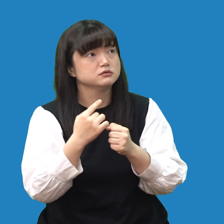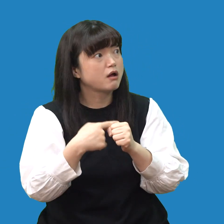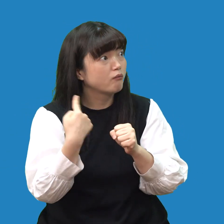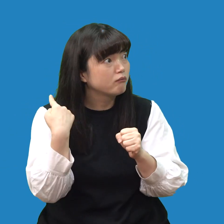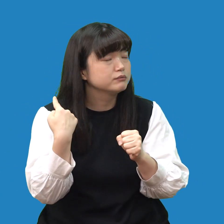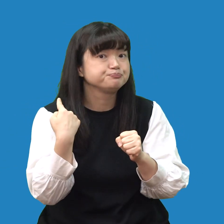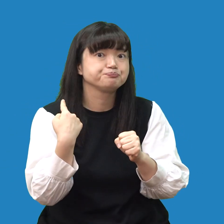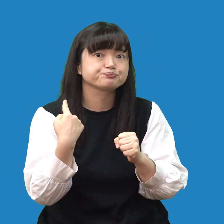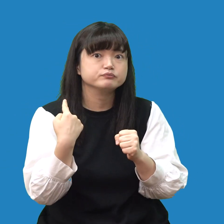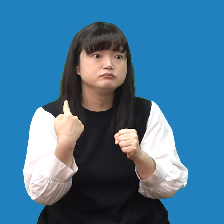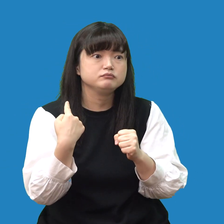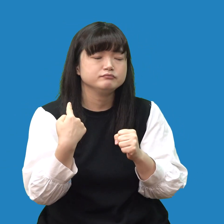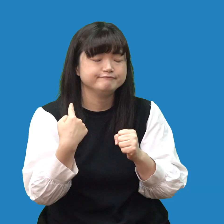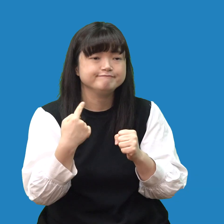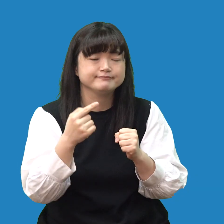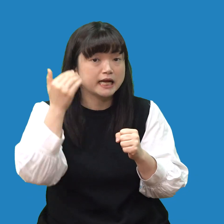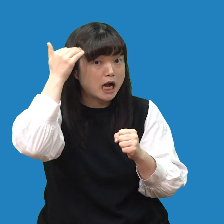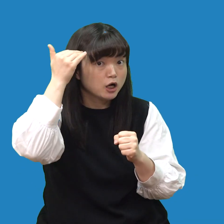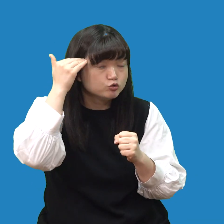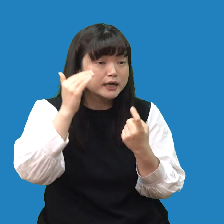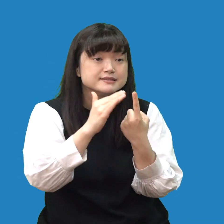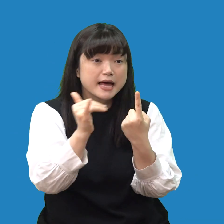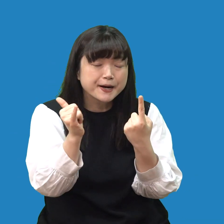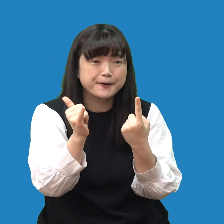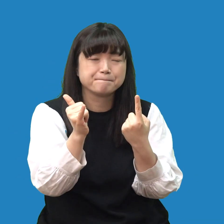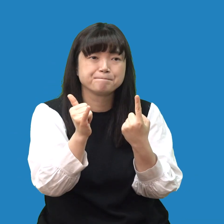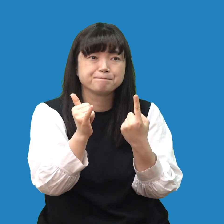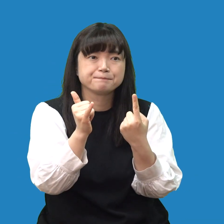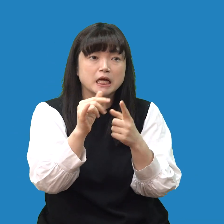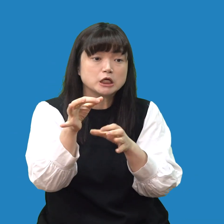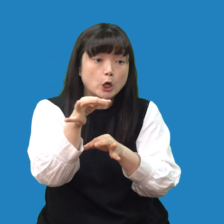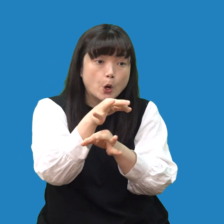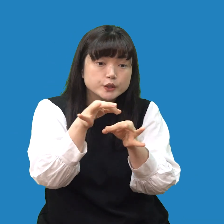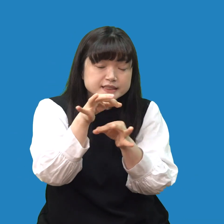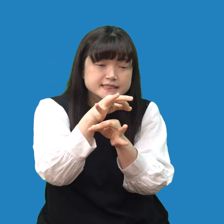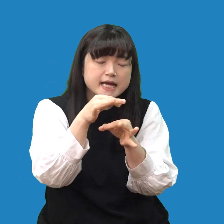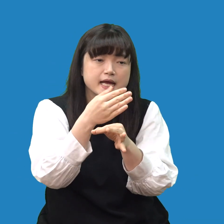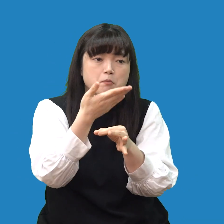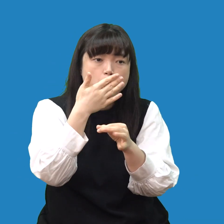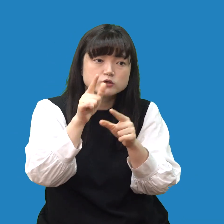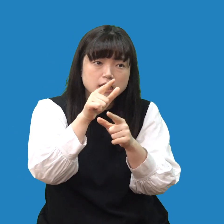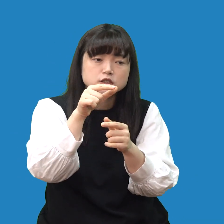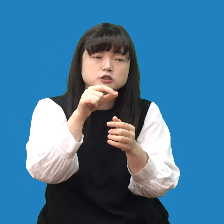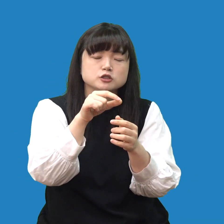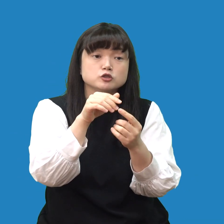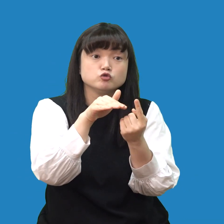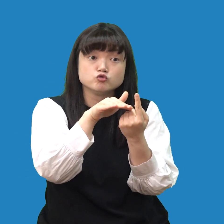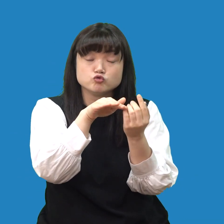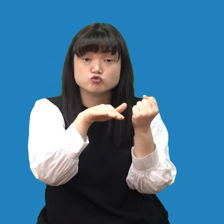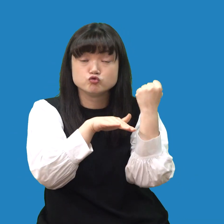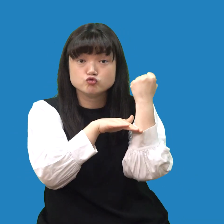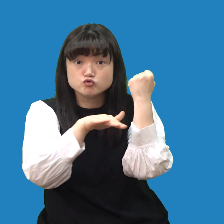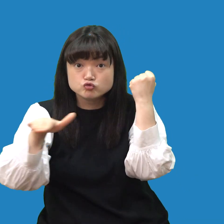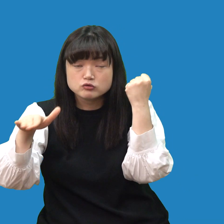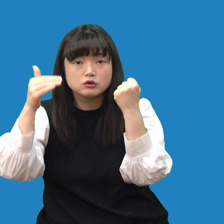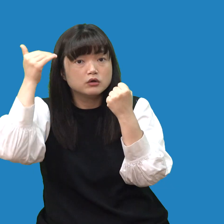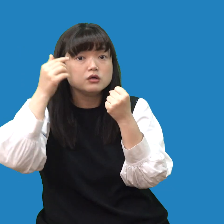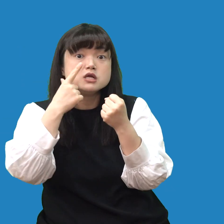작년에는 1인당 GDP가 우리나라가 일본을 앞질렀습니다. 어떻게 이런 기적이